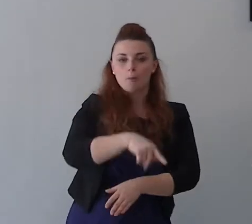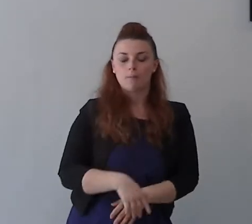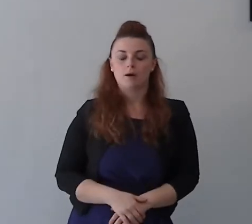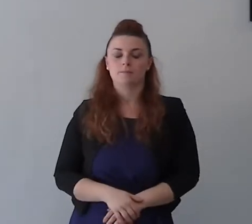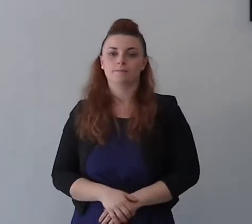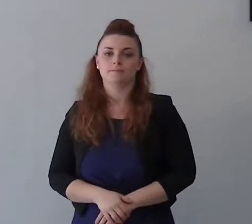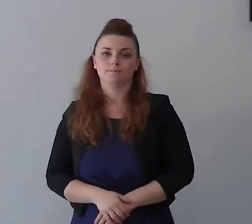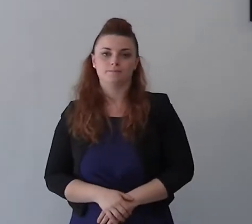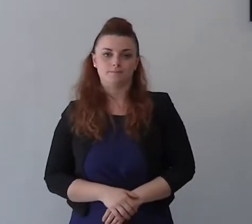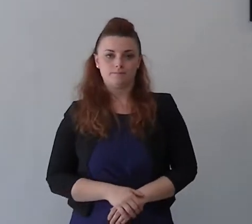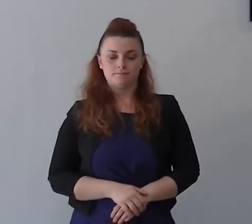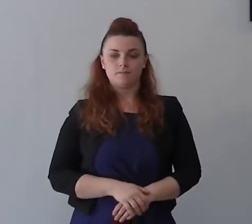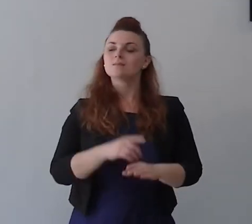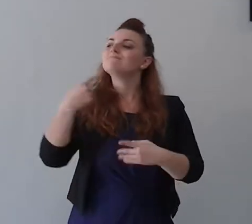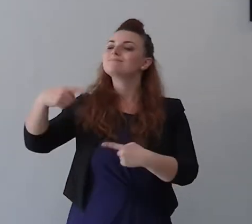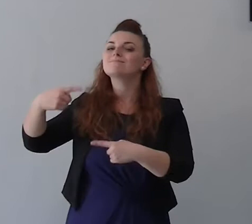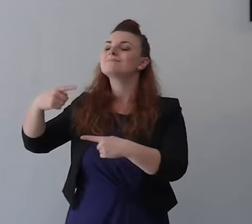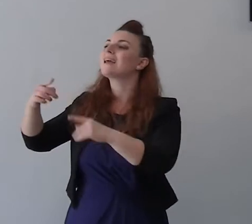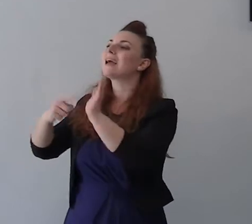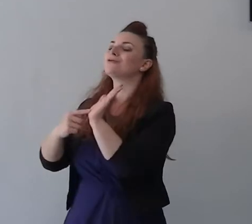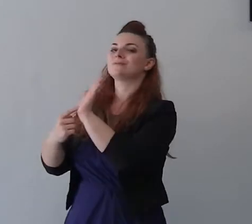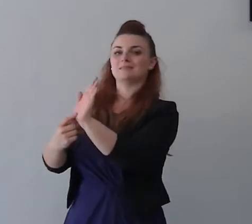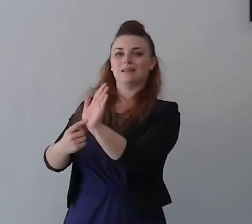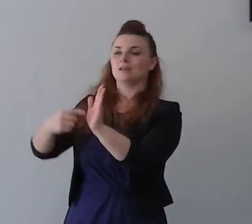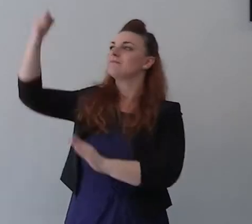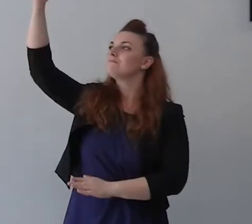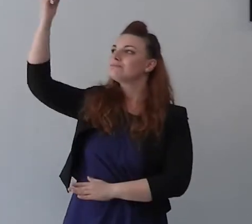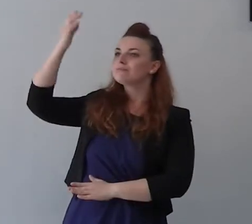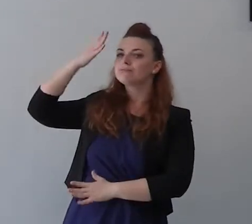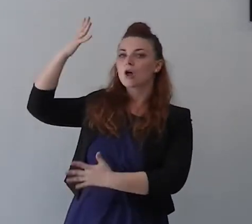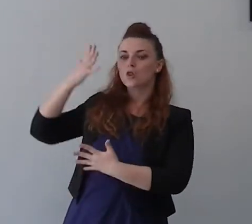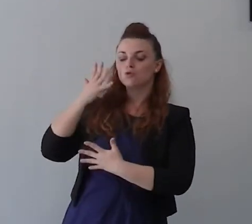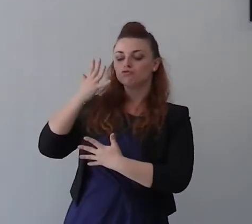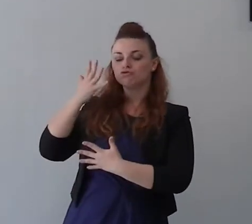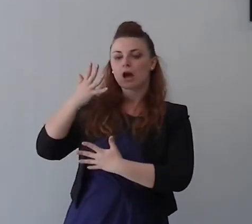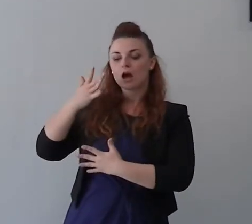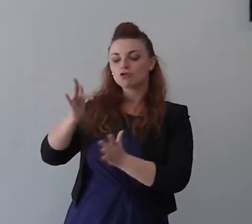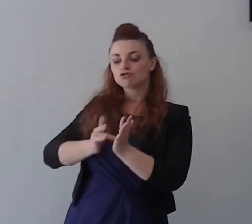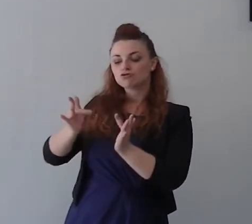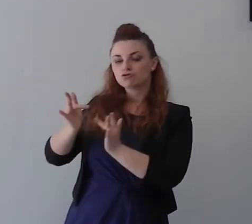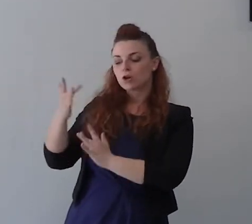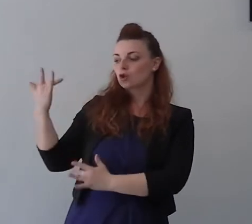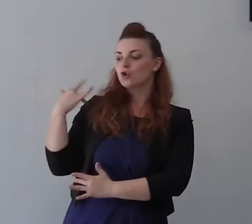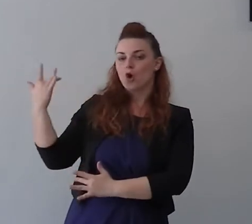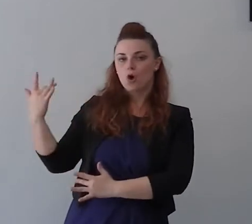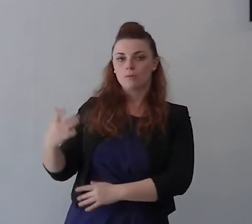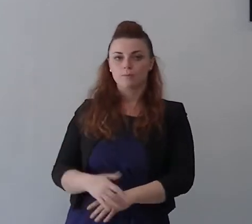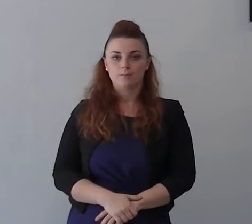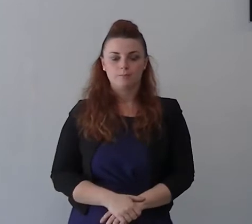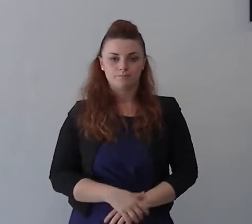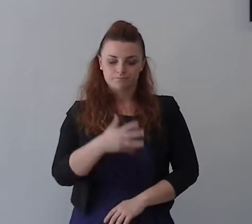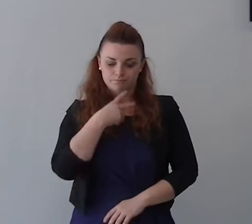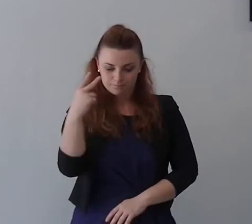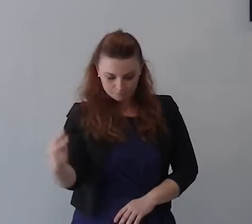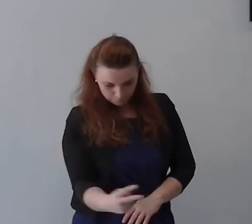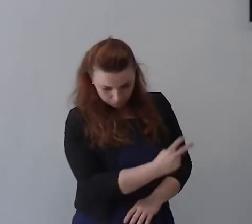colomba. Qualche cosa, un segno, una luce che si è appoggiata, che è scesa su Gesù. Dai, dai. Matteo